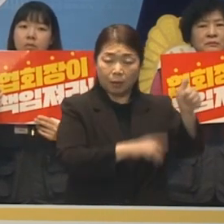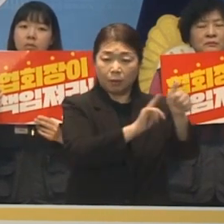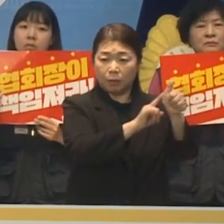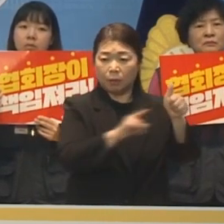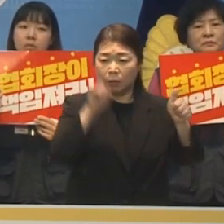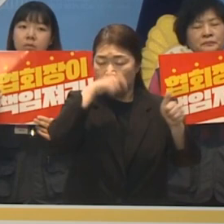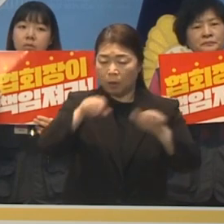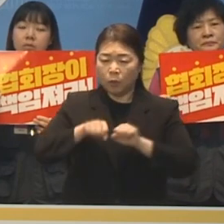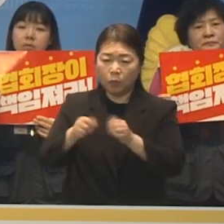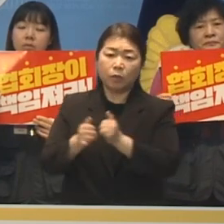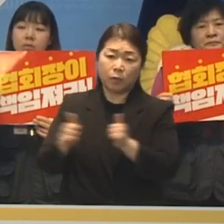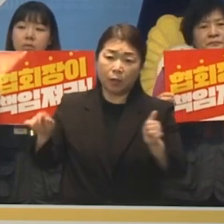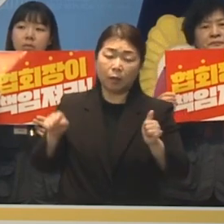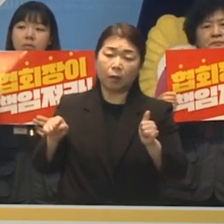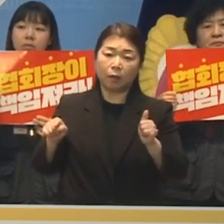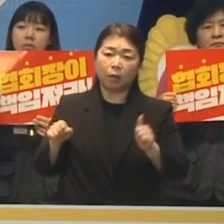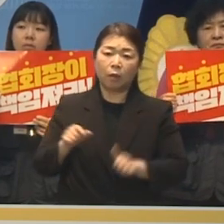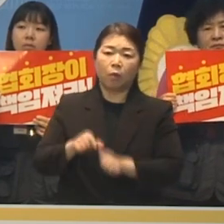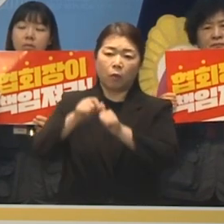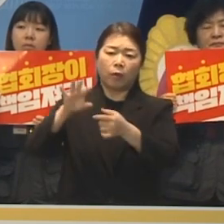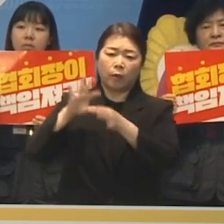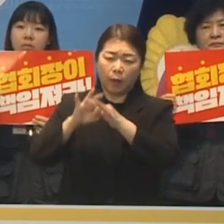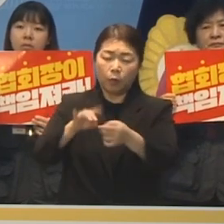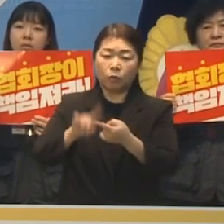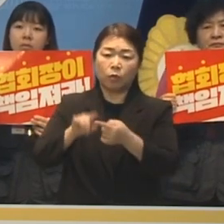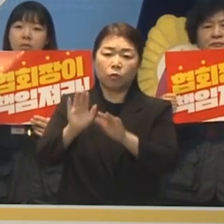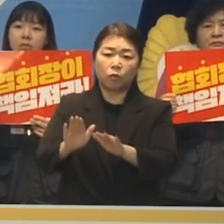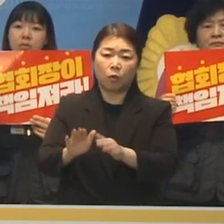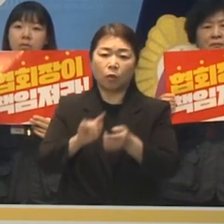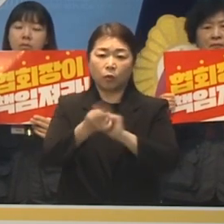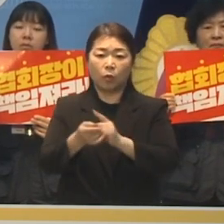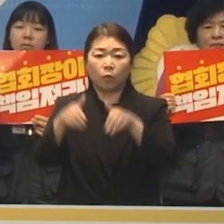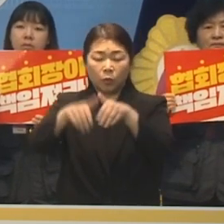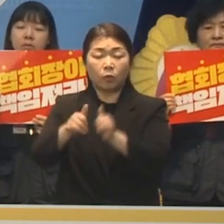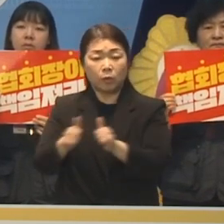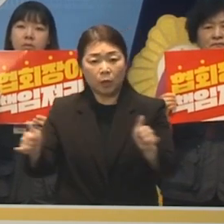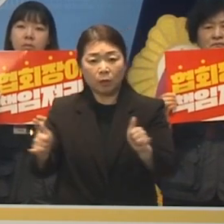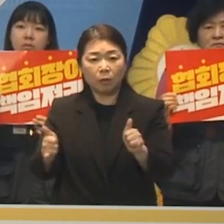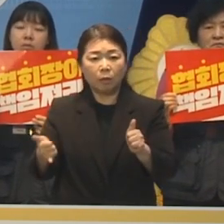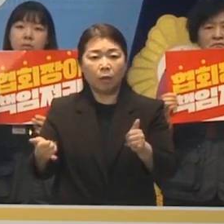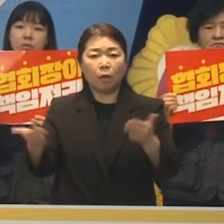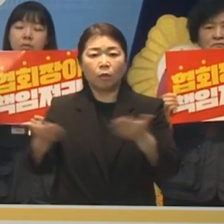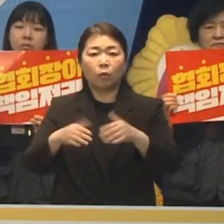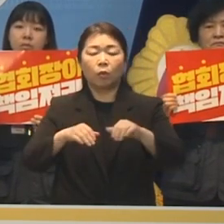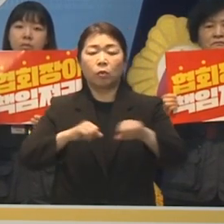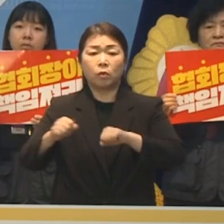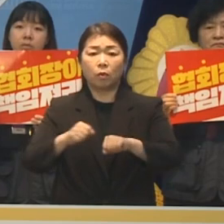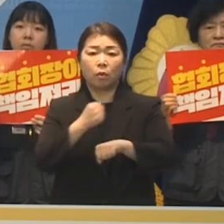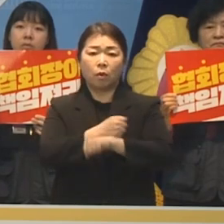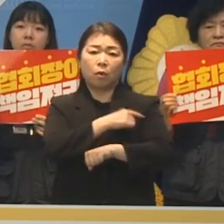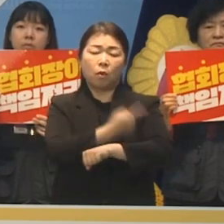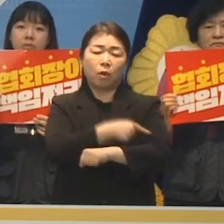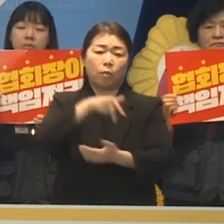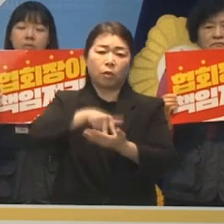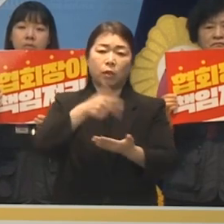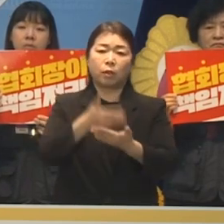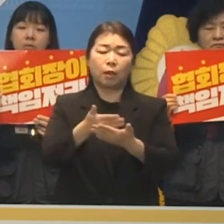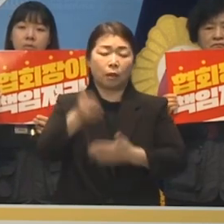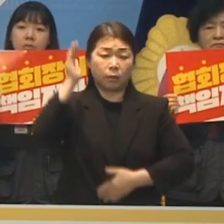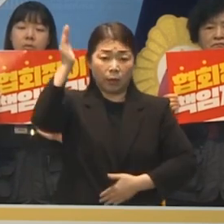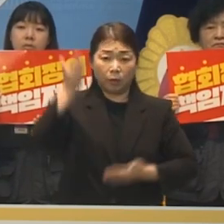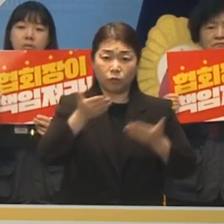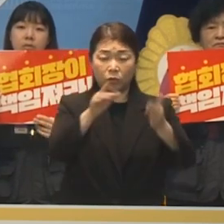미화 노동자의 고용 안정과 하청 노동자의 노조할 권리를 보장하라는